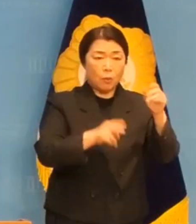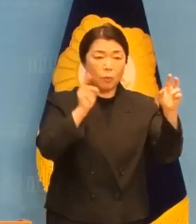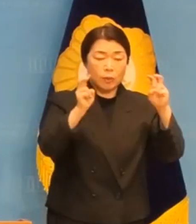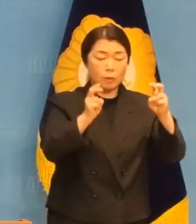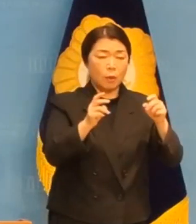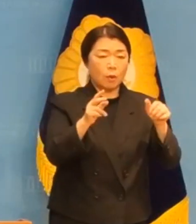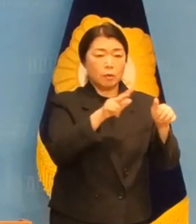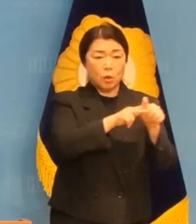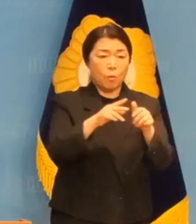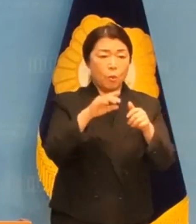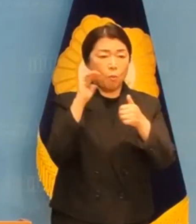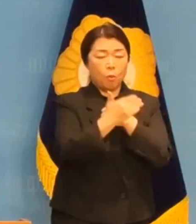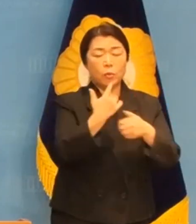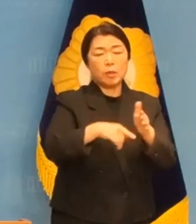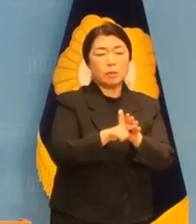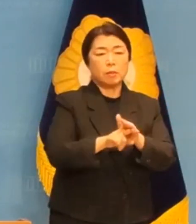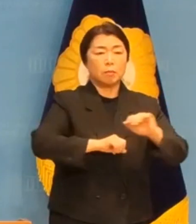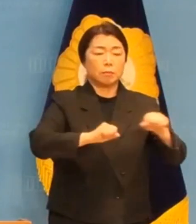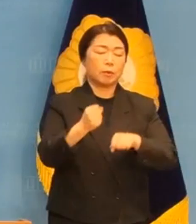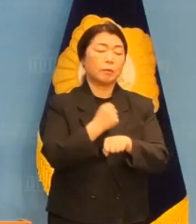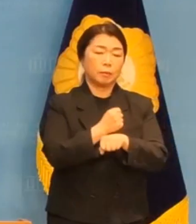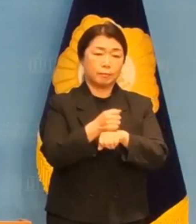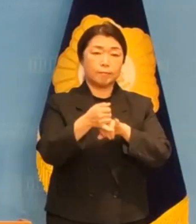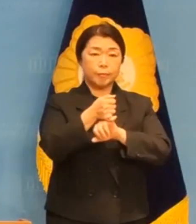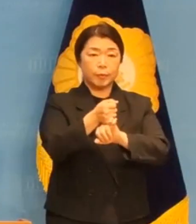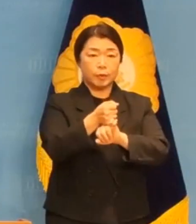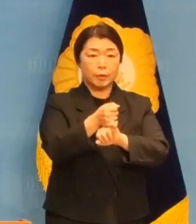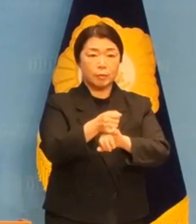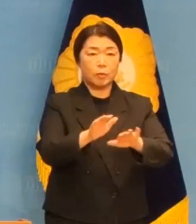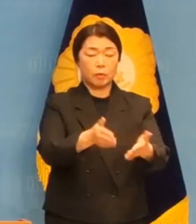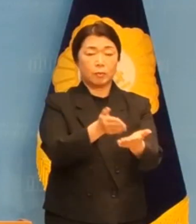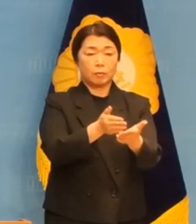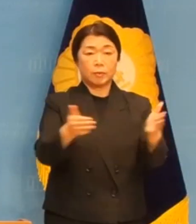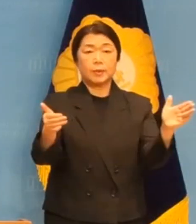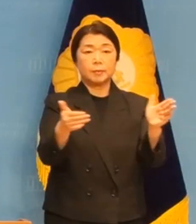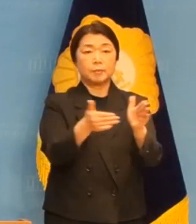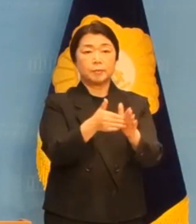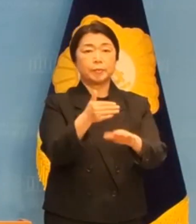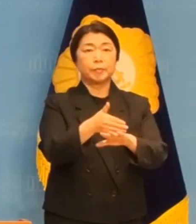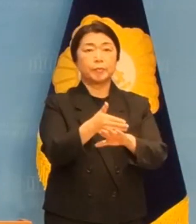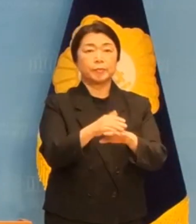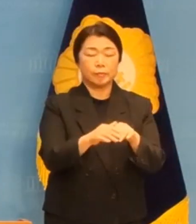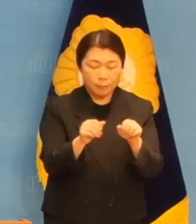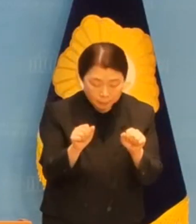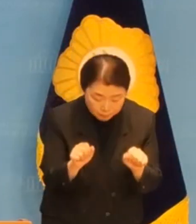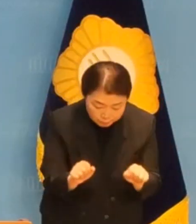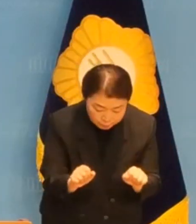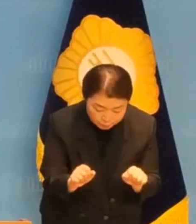앞장서겠습니다. 금일 논평 마치겠습니다. 감사합니다.